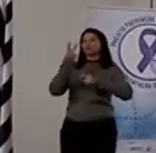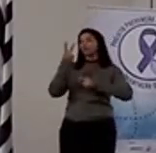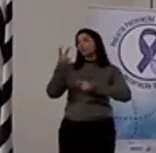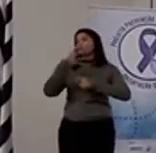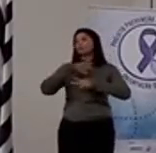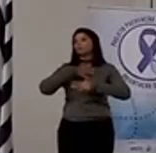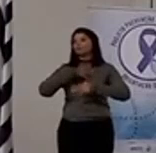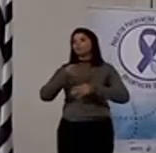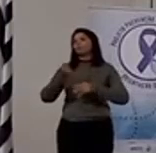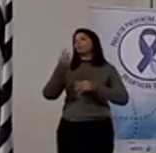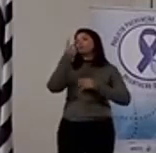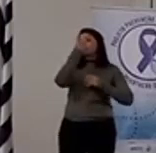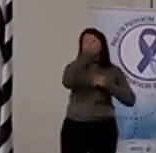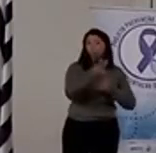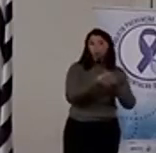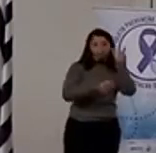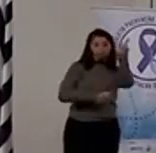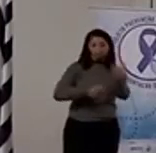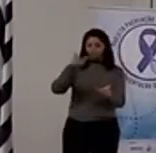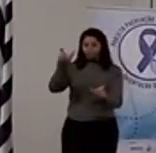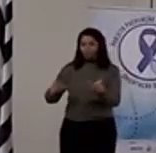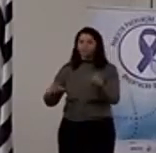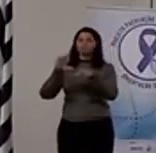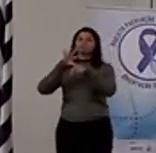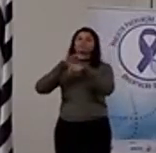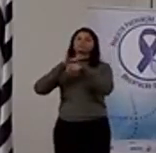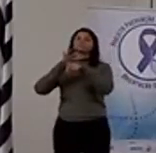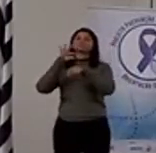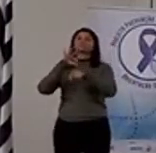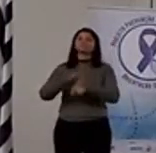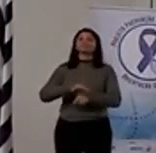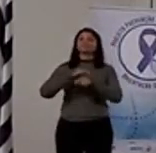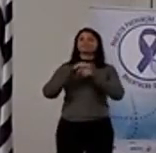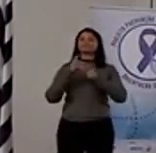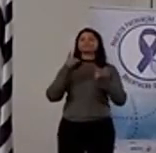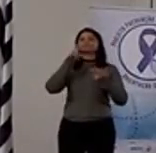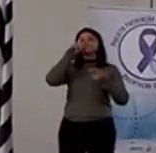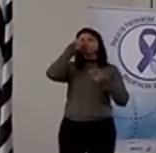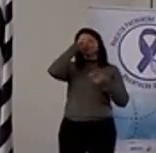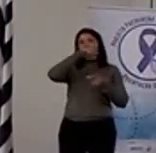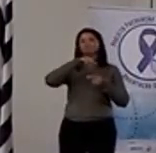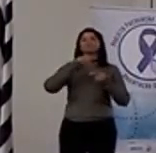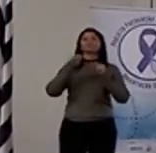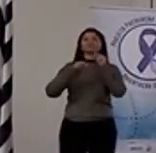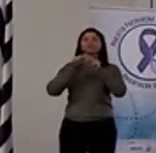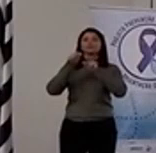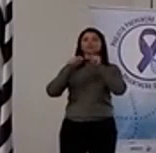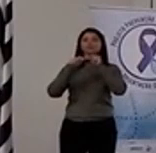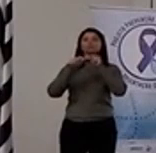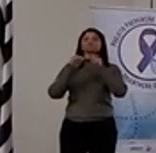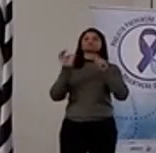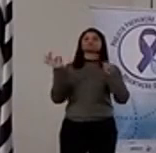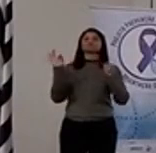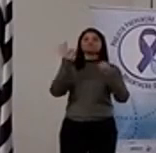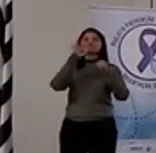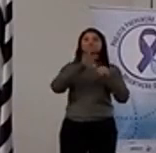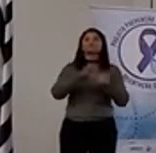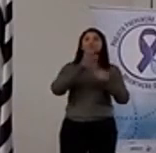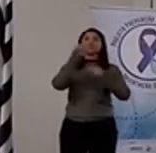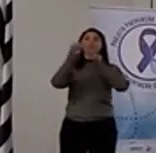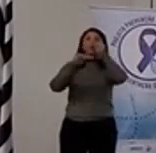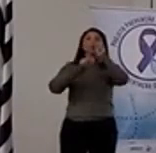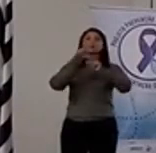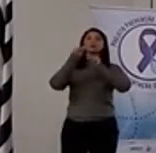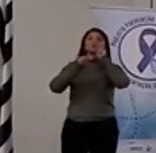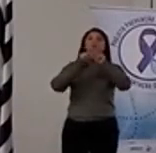rara. Certo? E eu até alguém perguntou, nossa, por que eles não fizeram fertilização? Mas foi por fertilização. Outro mito que as pessoas